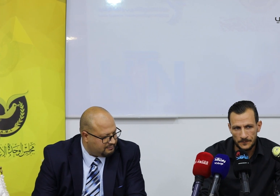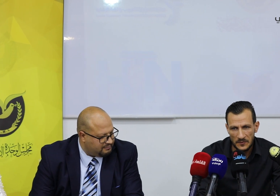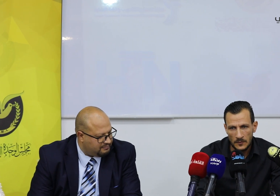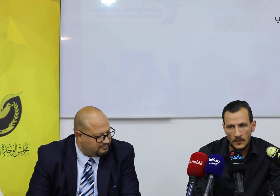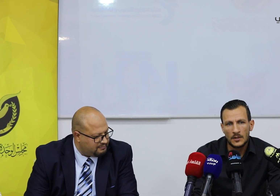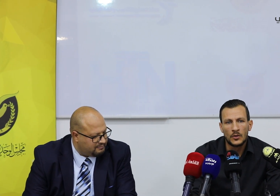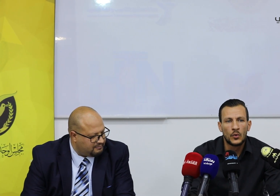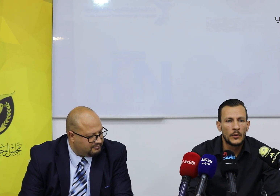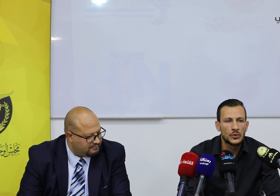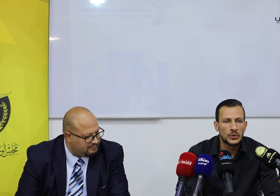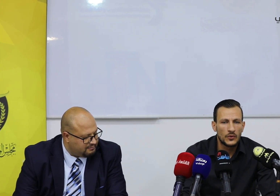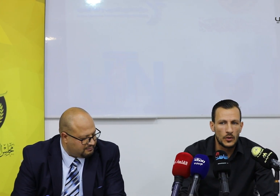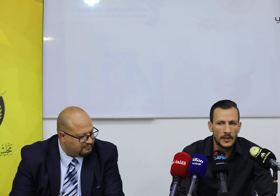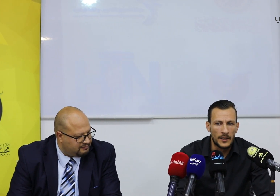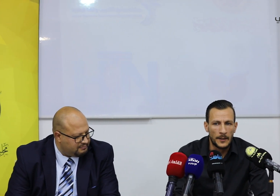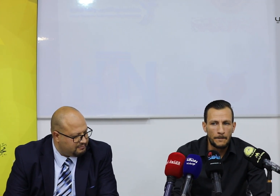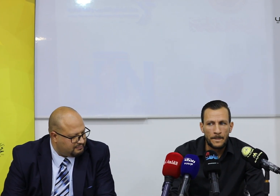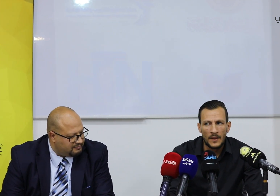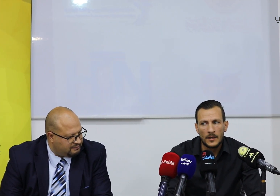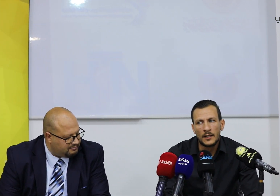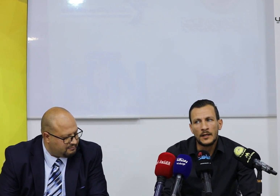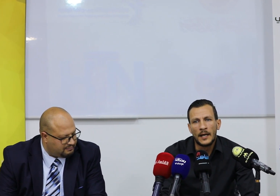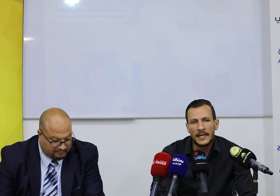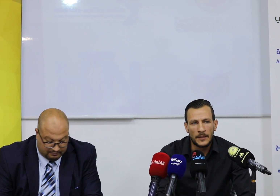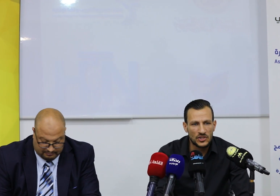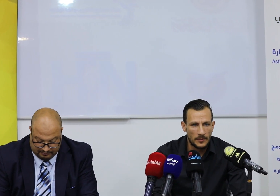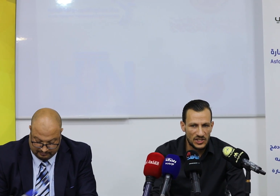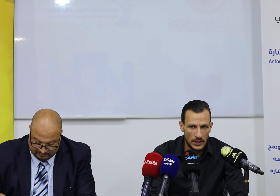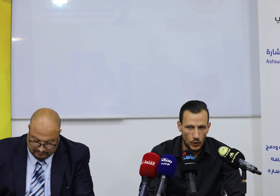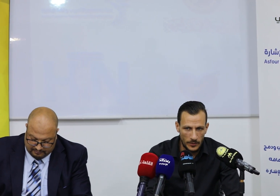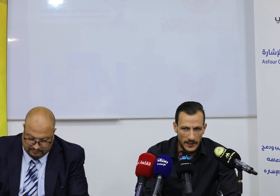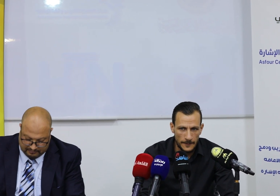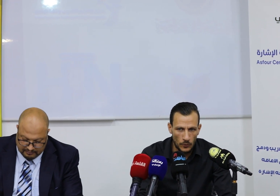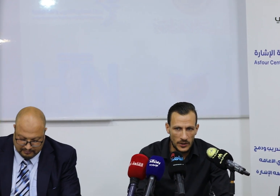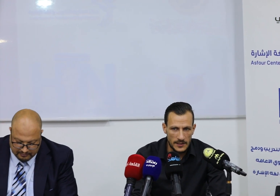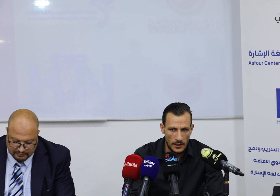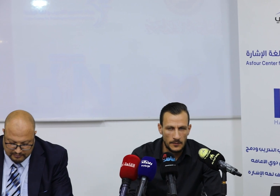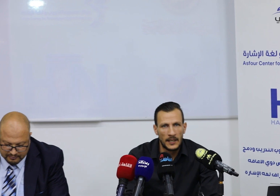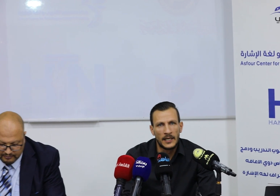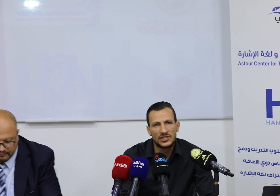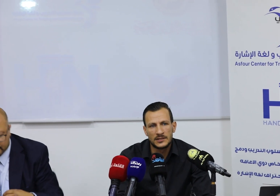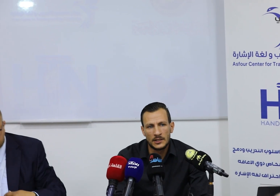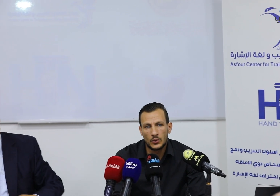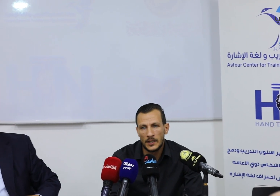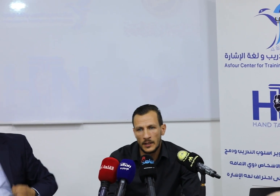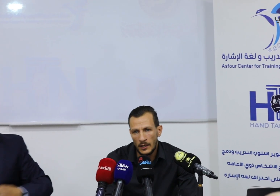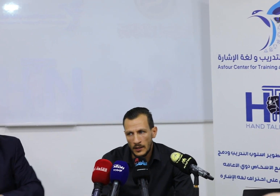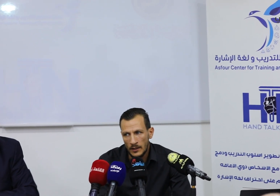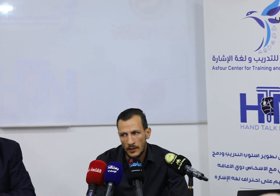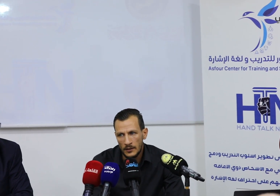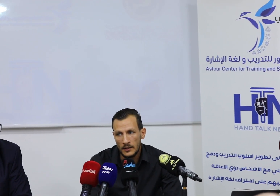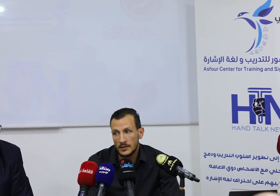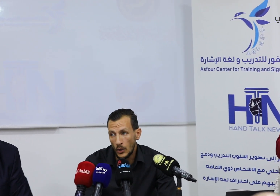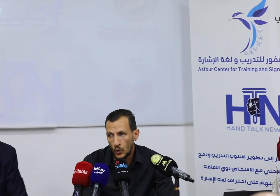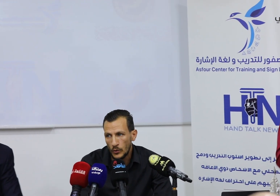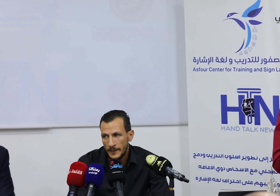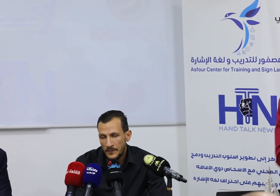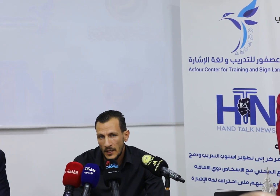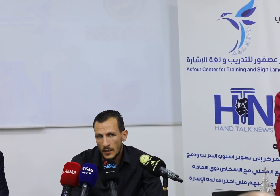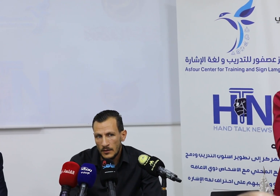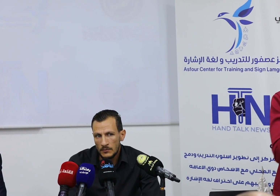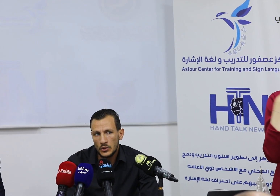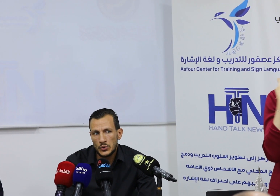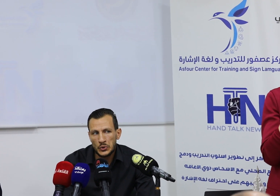الصحافة، هو موجود في كل مكان. حاليا عم نشتغل مع جهات حكوميه مختصه مع لجنه تطوير القطاع